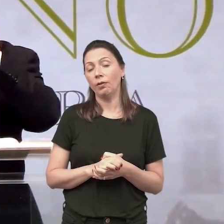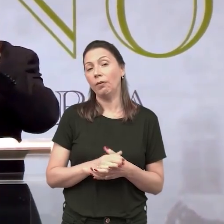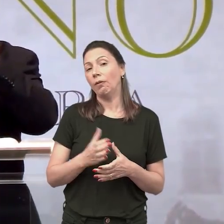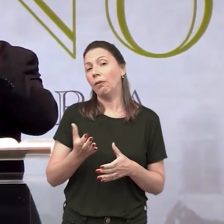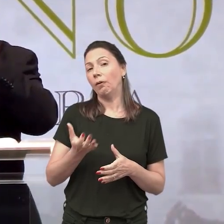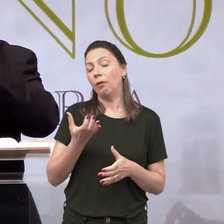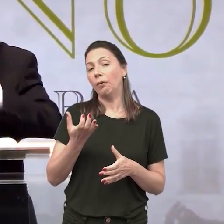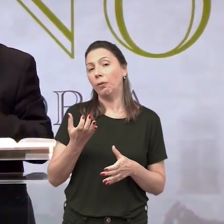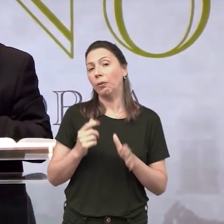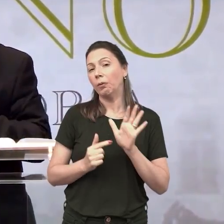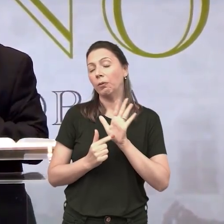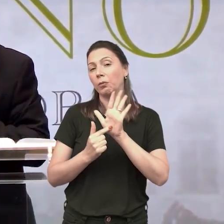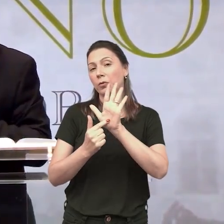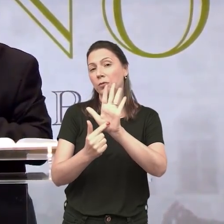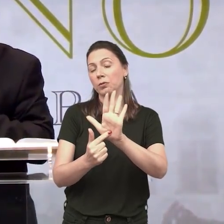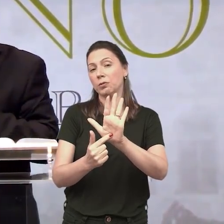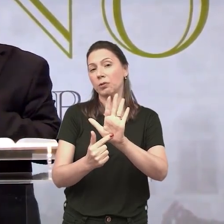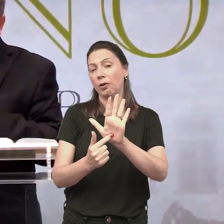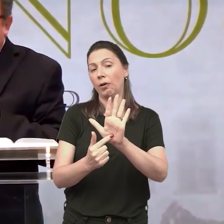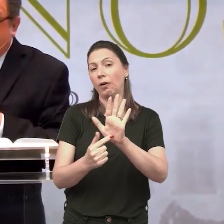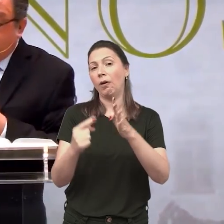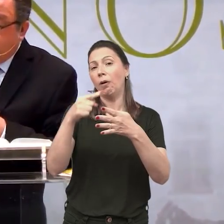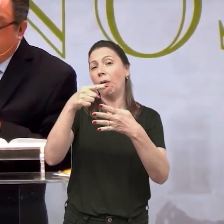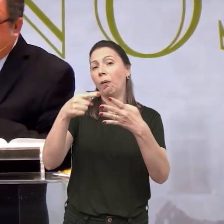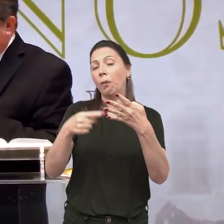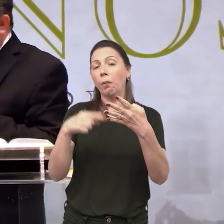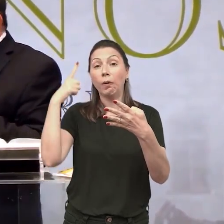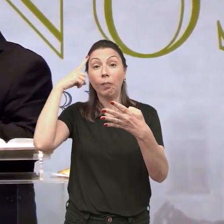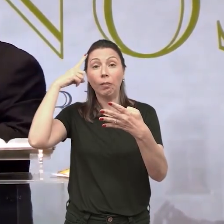destacar 4 ideias, ou 4 mitos,